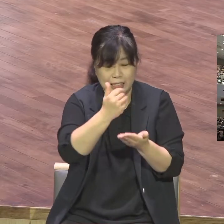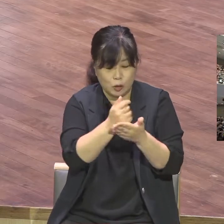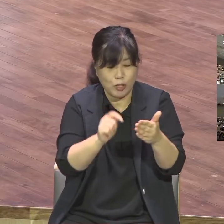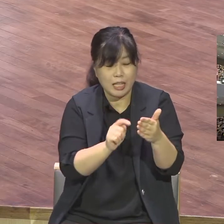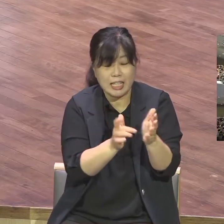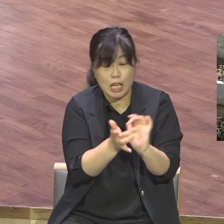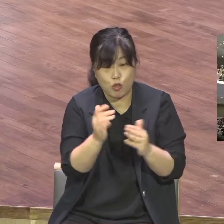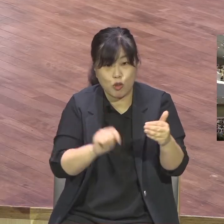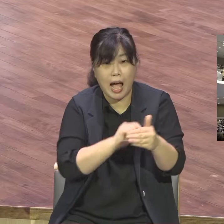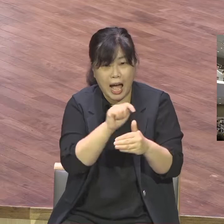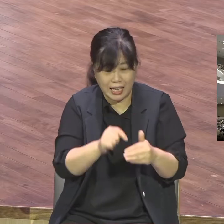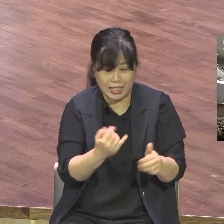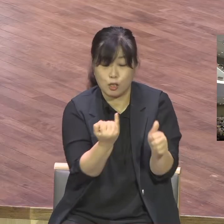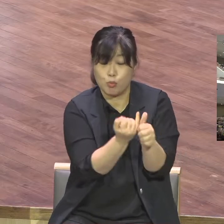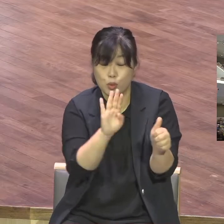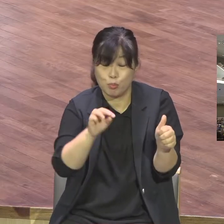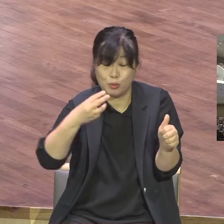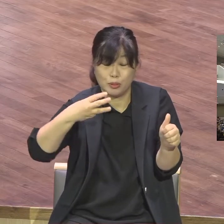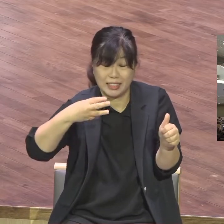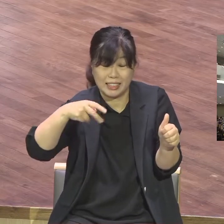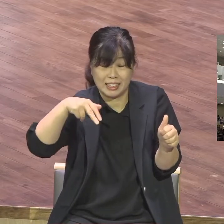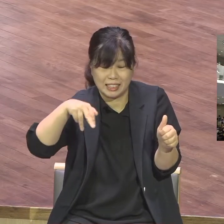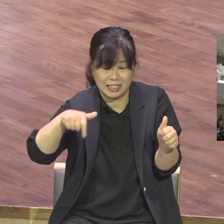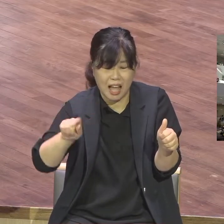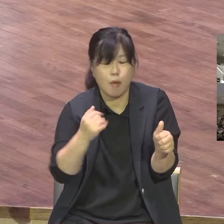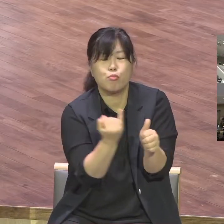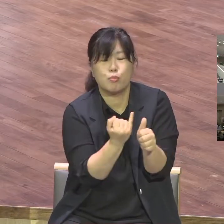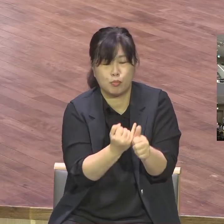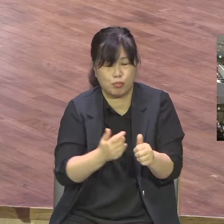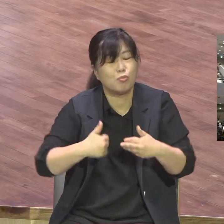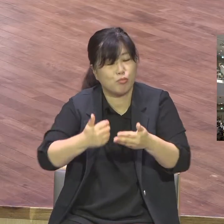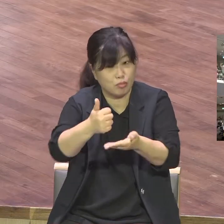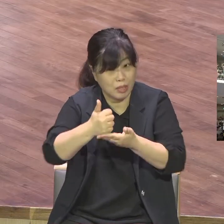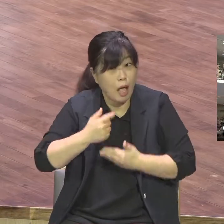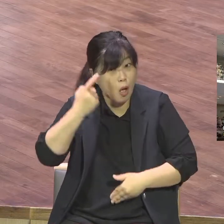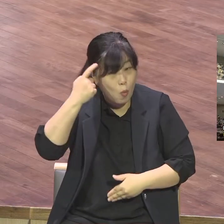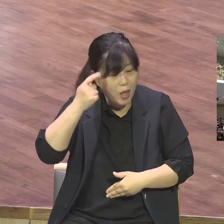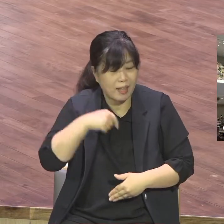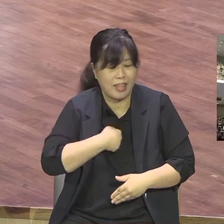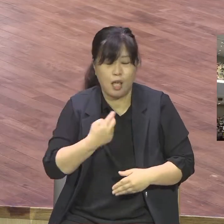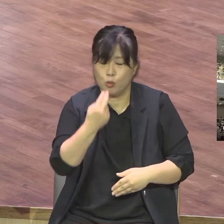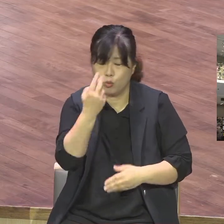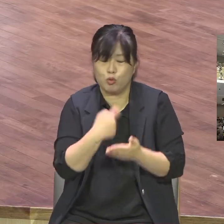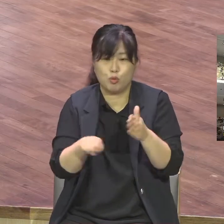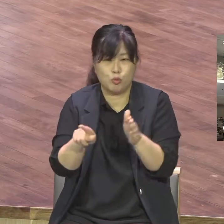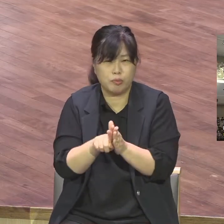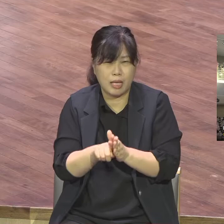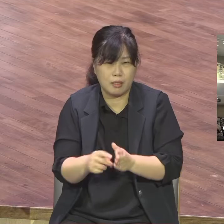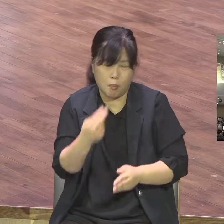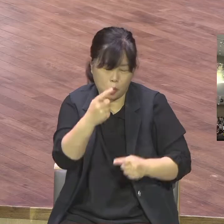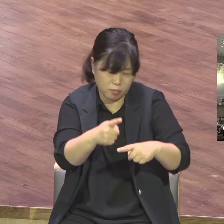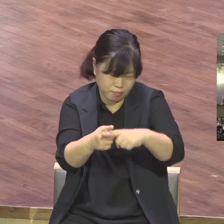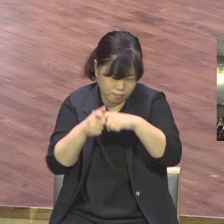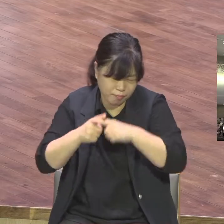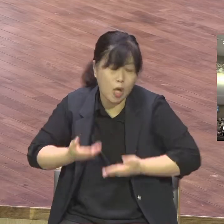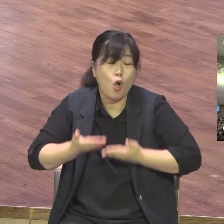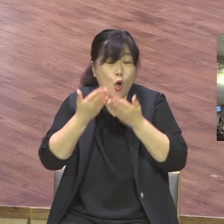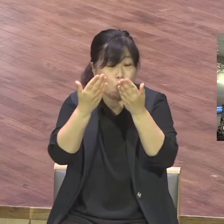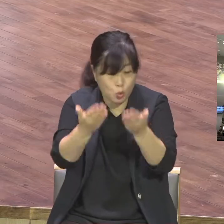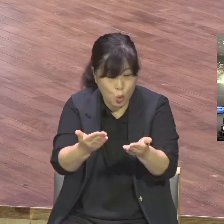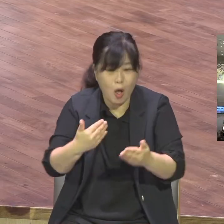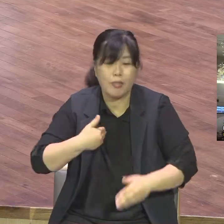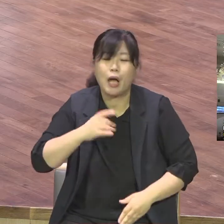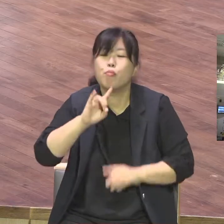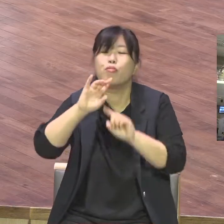내 목숨을 위하여 자기들의 목까지도 내어놓나니 나뿐 아니라 이방인들의 모든 교회도 그들에게